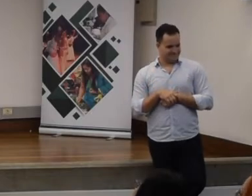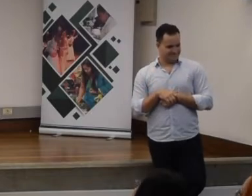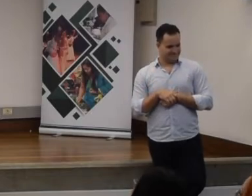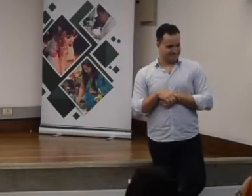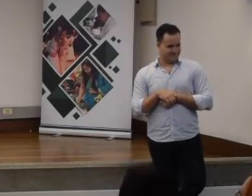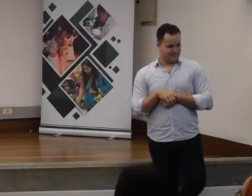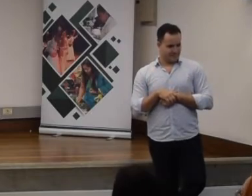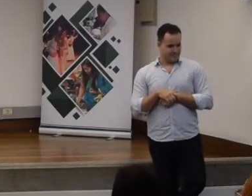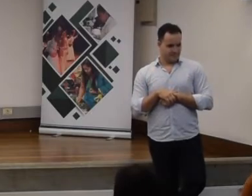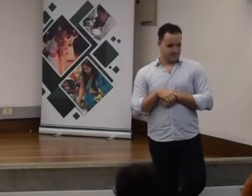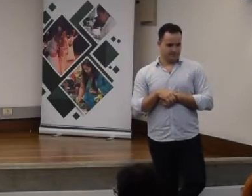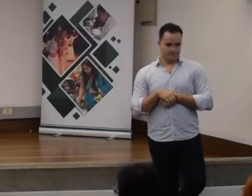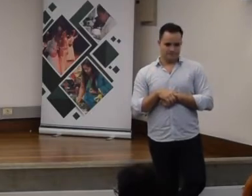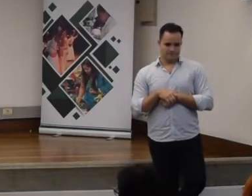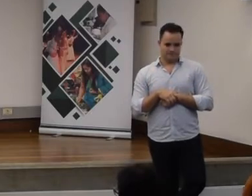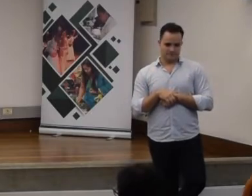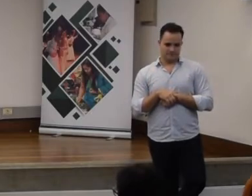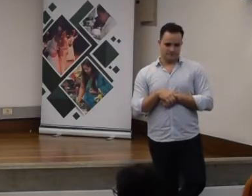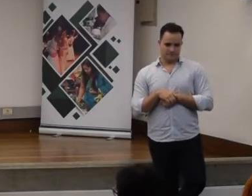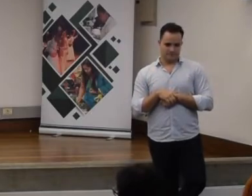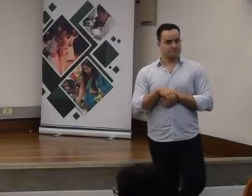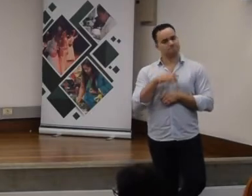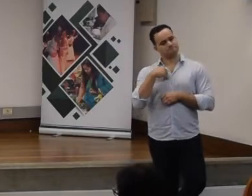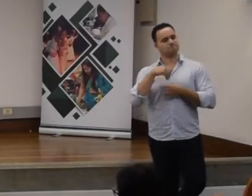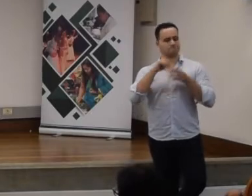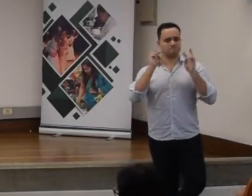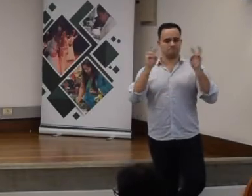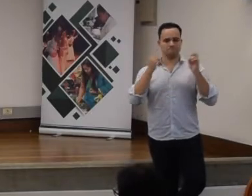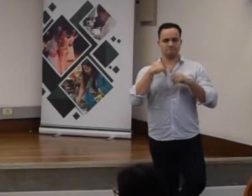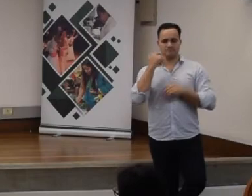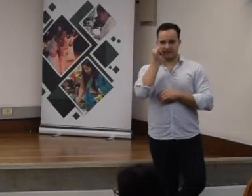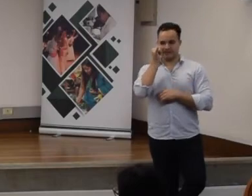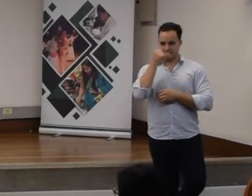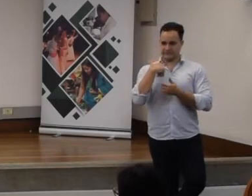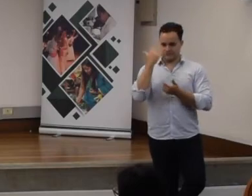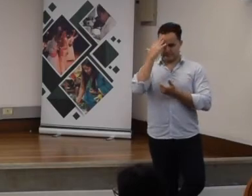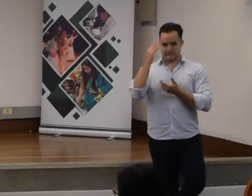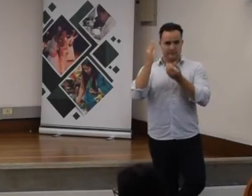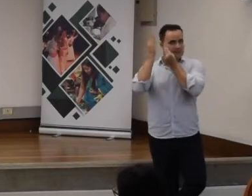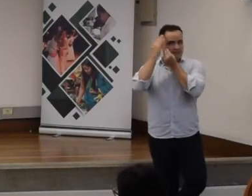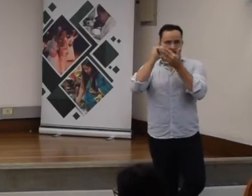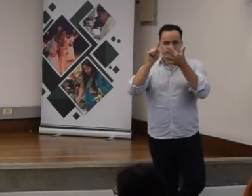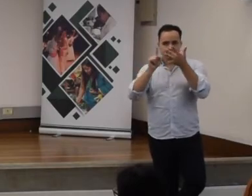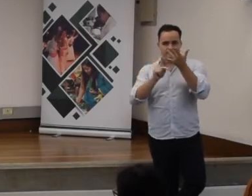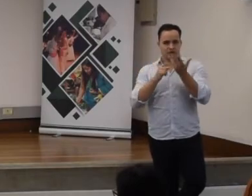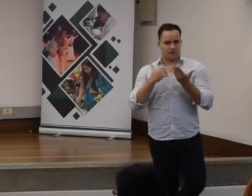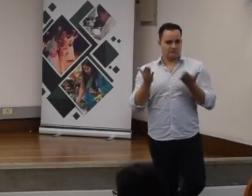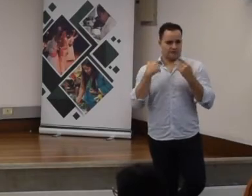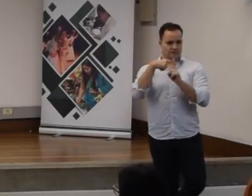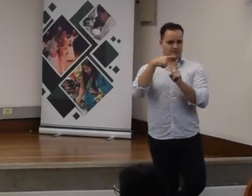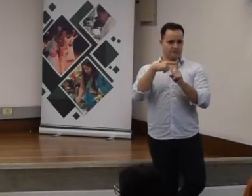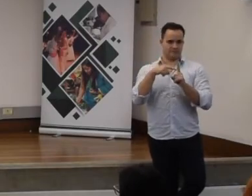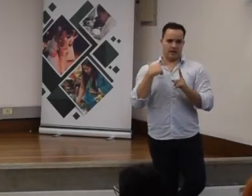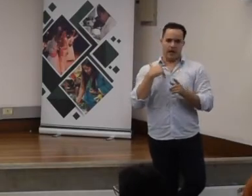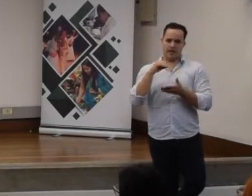enriquecer las ciencias, que es digamos muy necesario en este momento en Colombia y en el